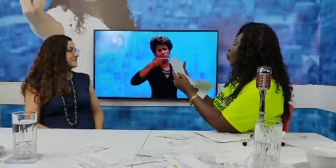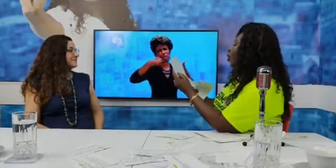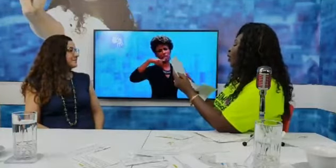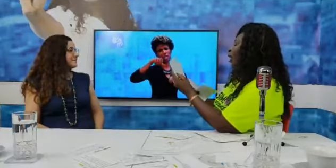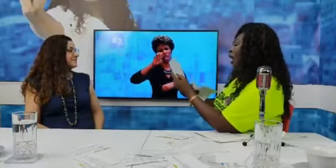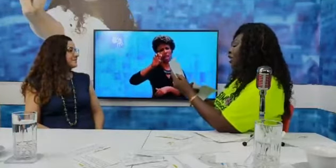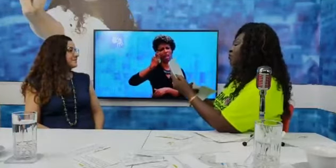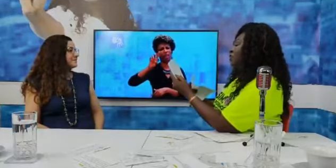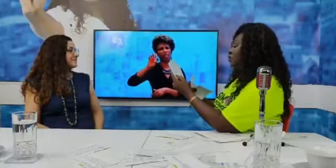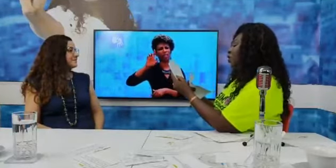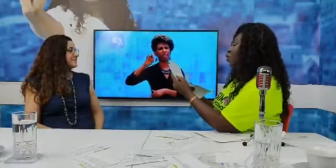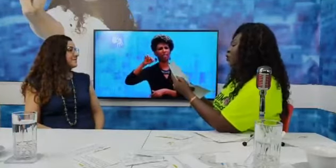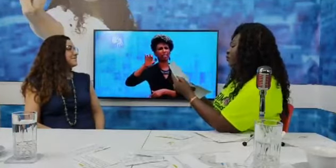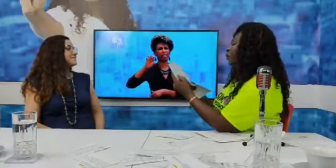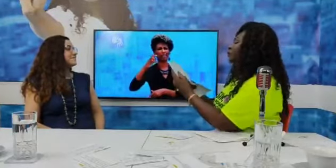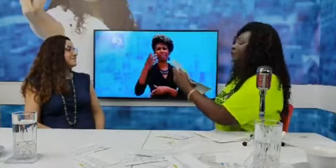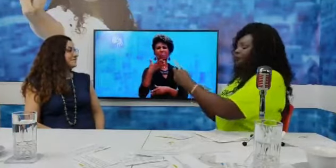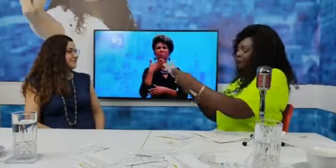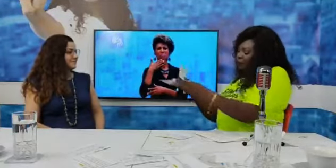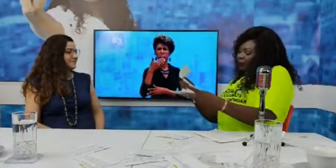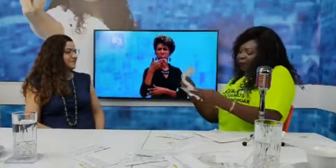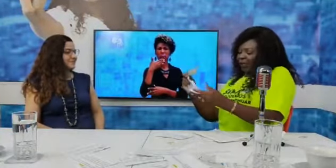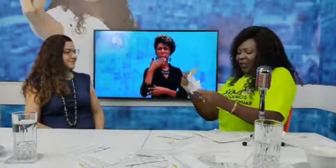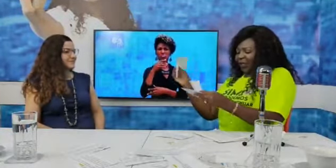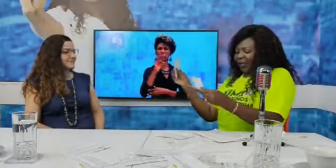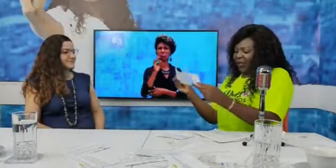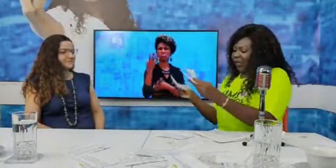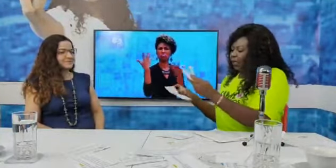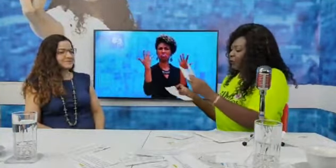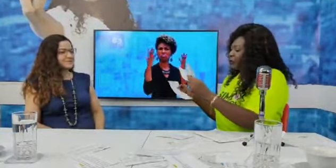o programa cada vez melhor, viu?